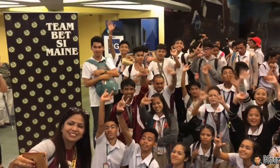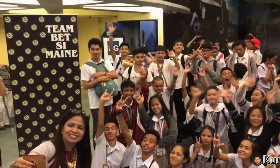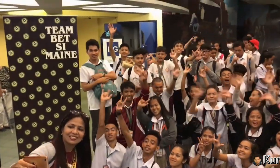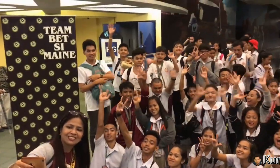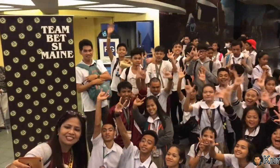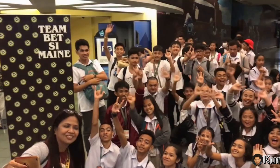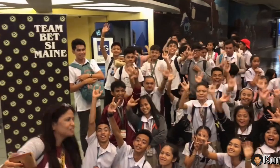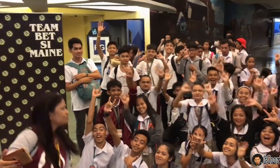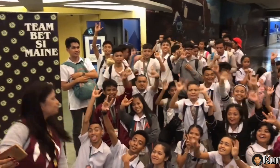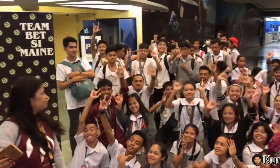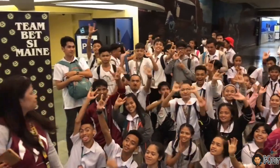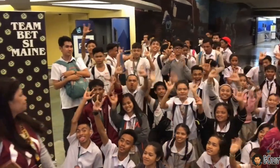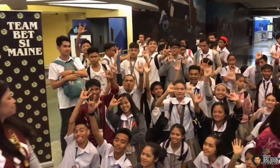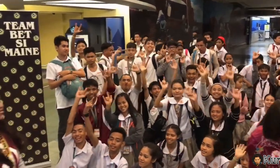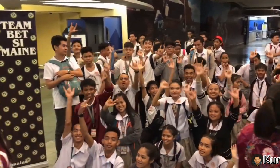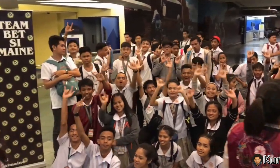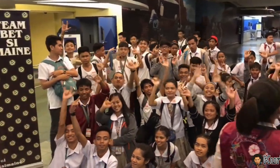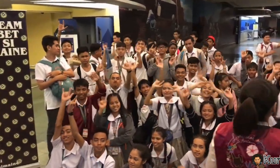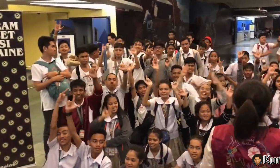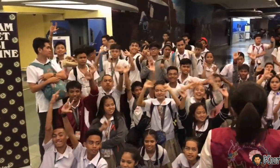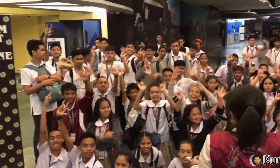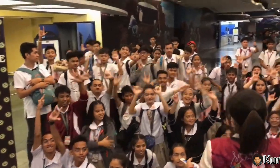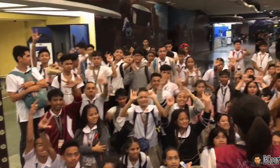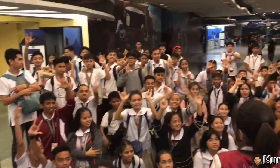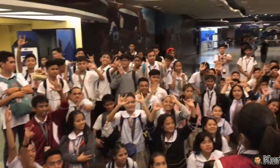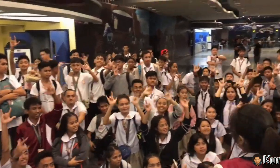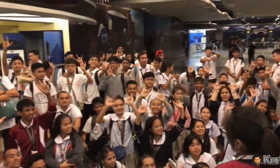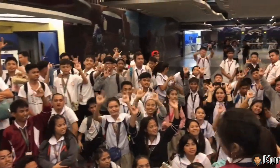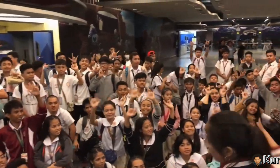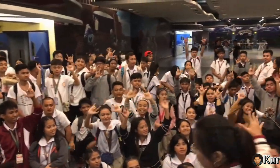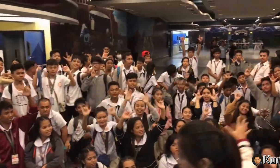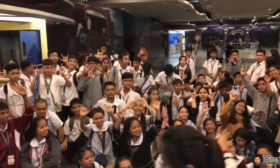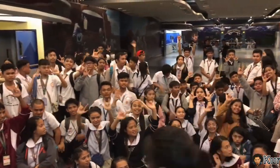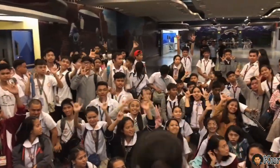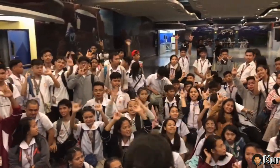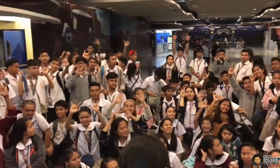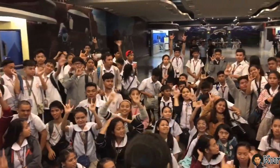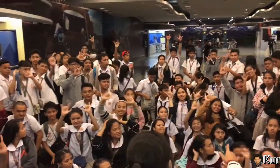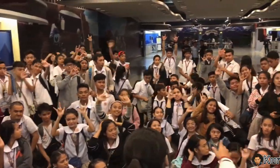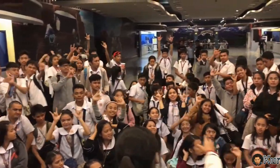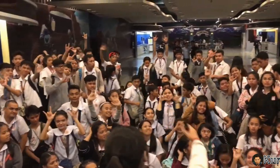Thank you.